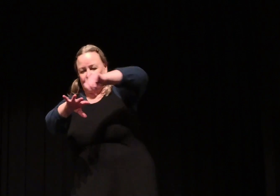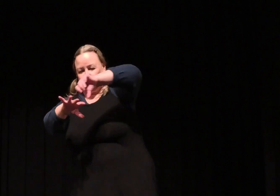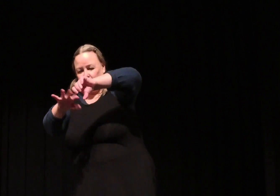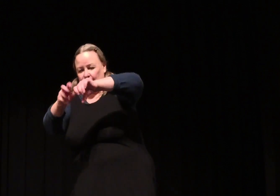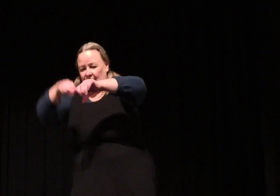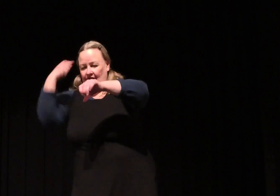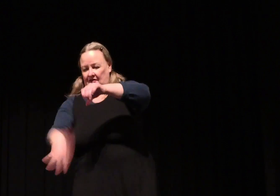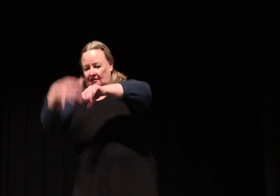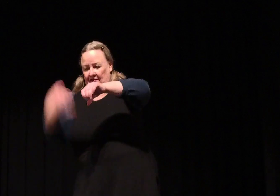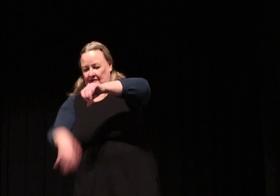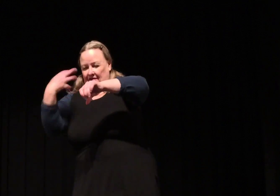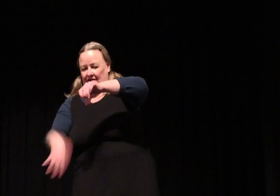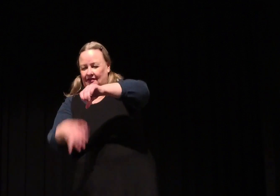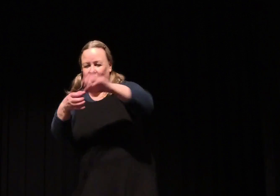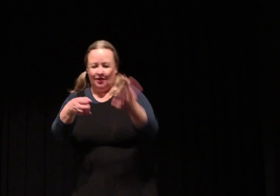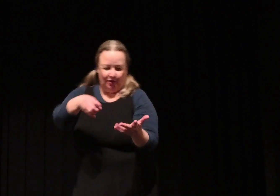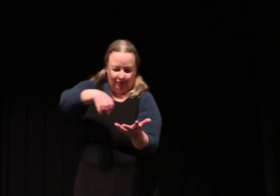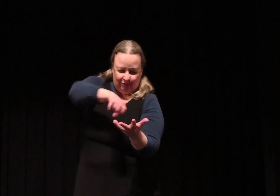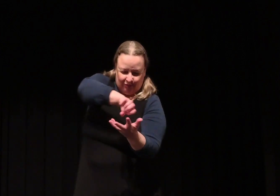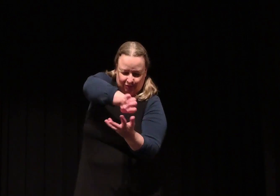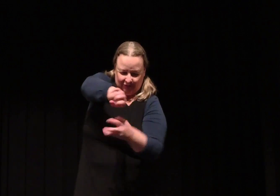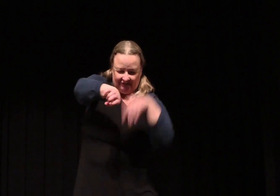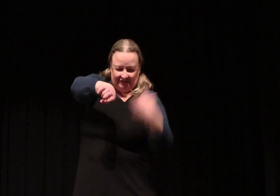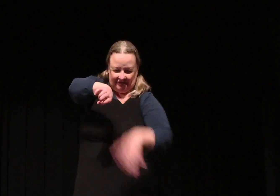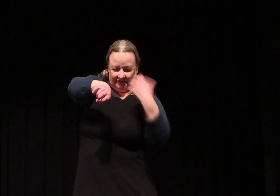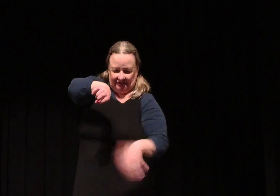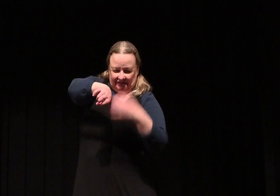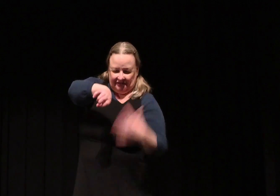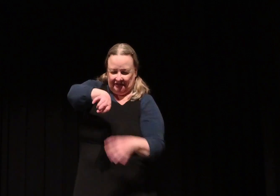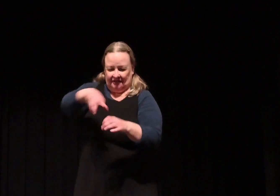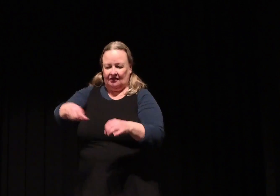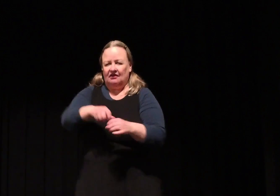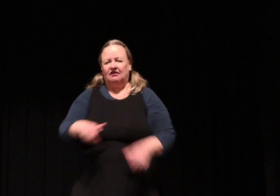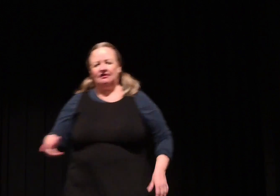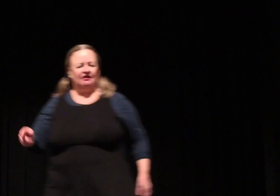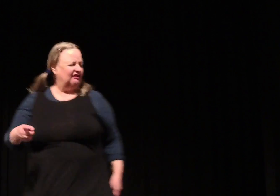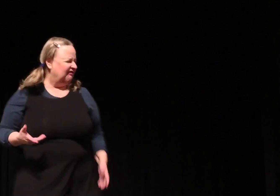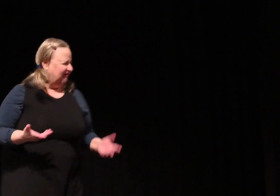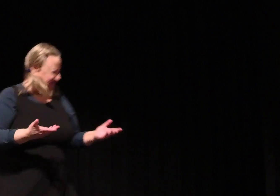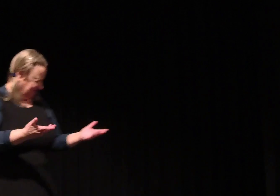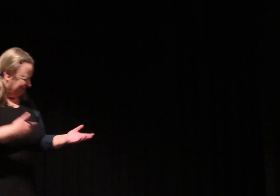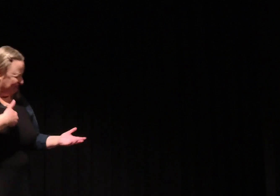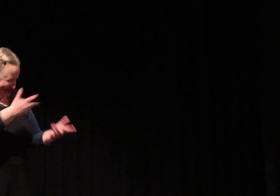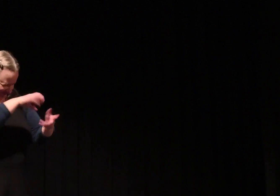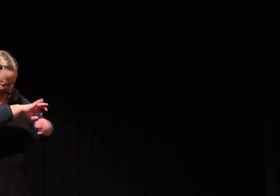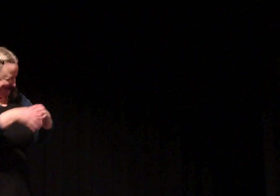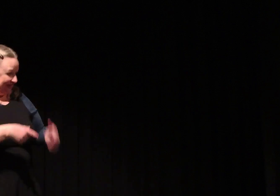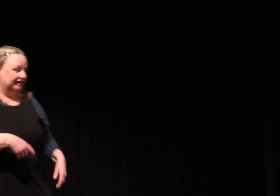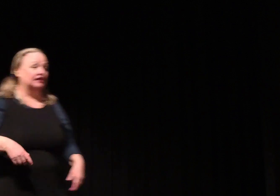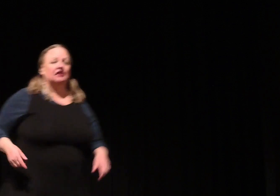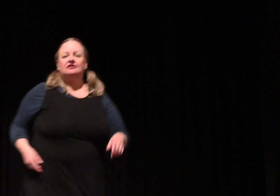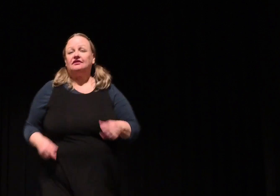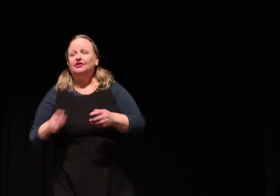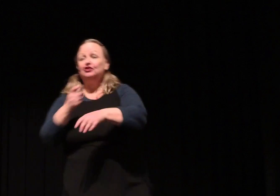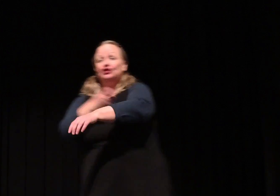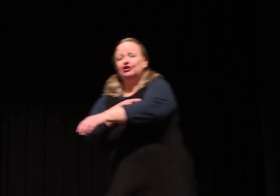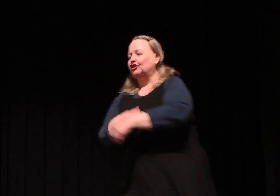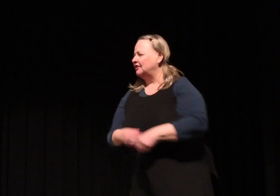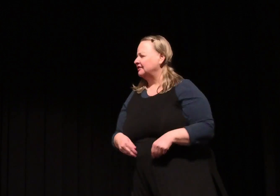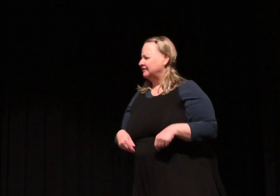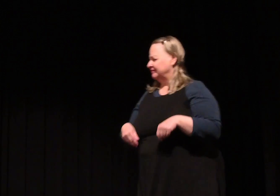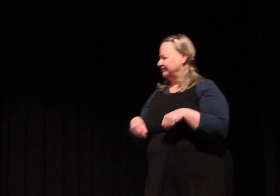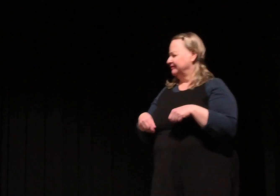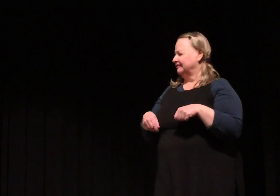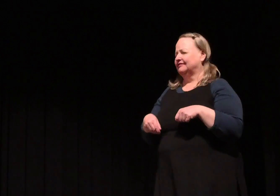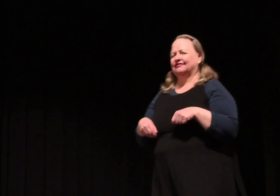là. Je vais me mettre de l'eau sur les mains, là. OK? OK. Mais c'est que, pourquoi vous mettez de l'eau sur les mains,